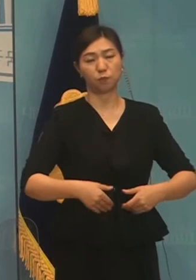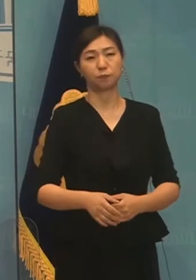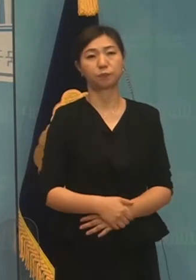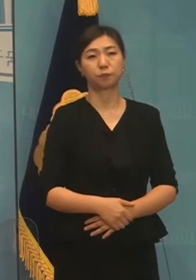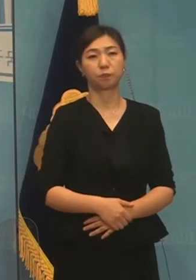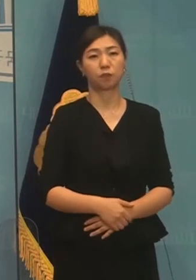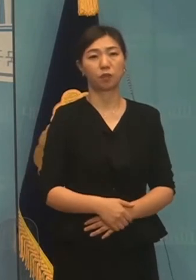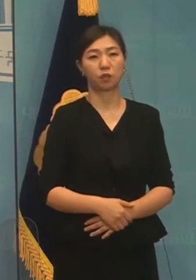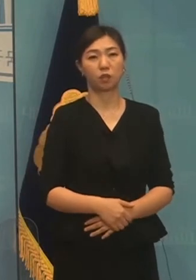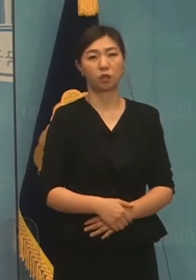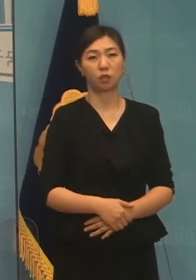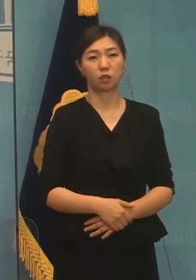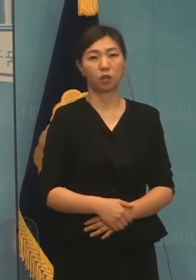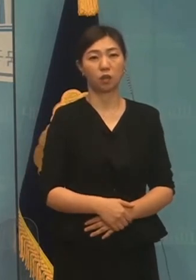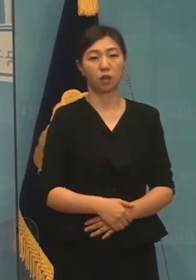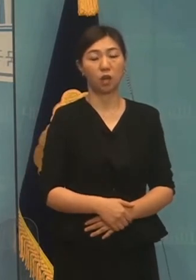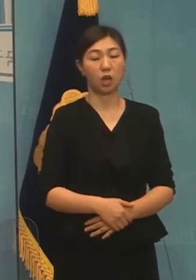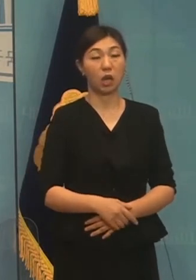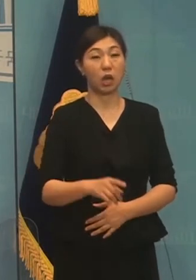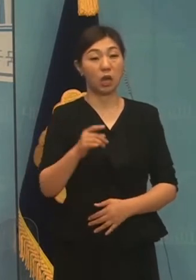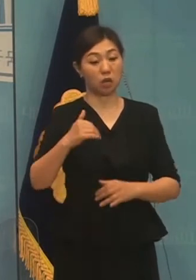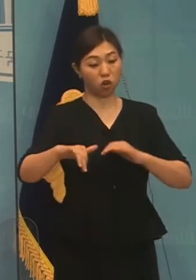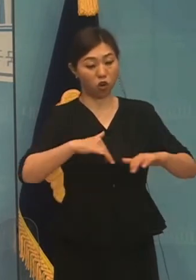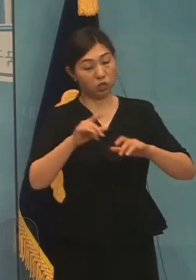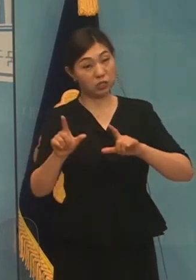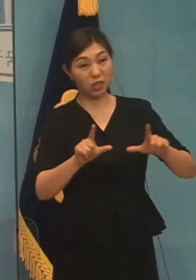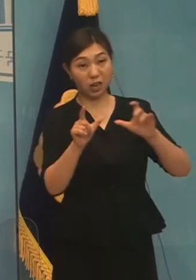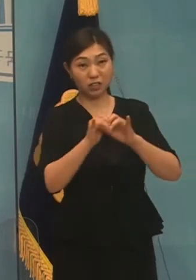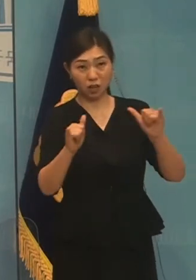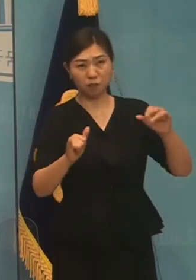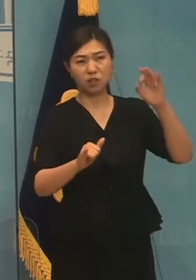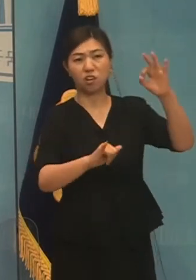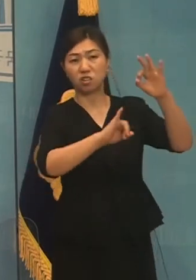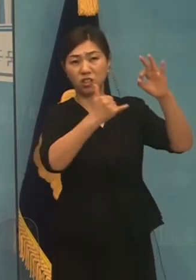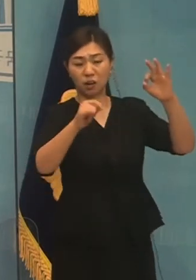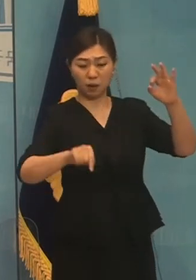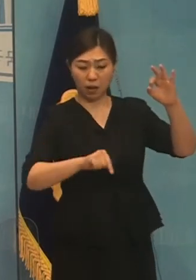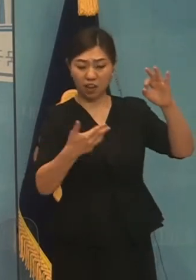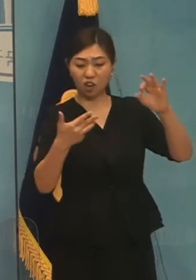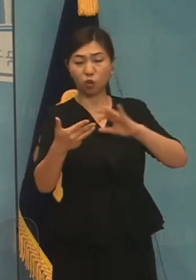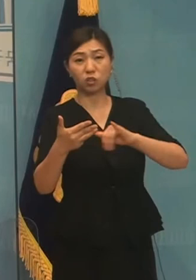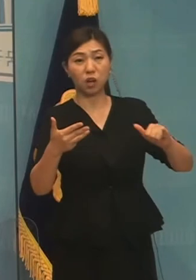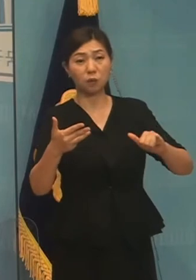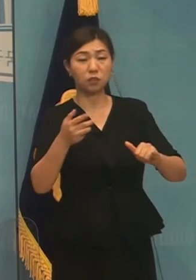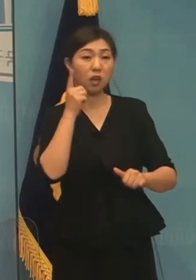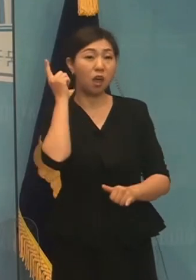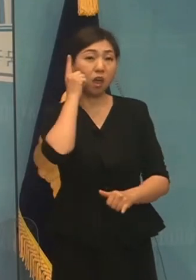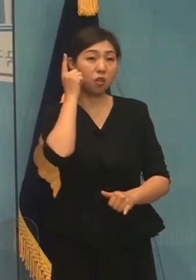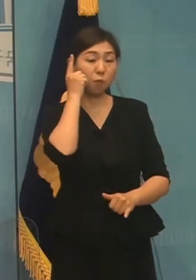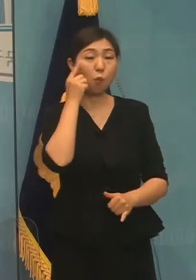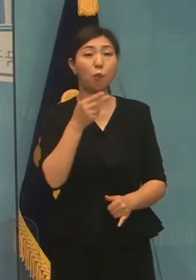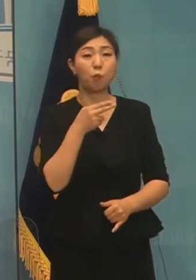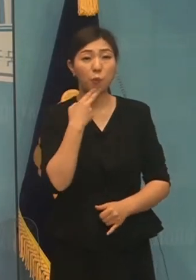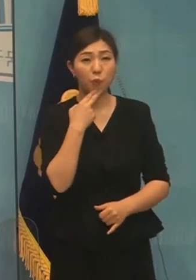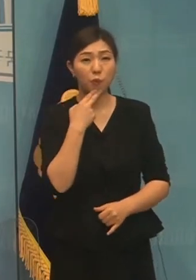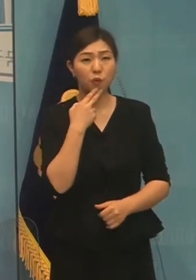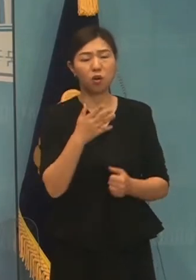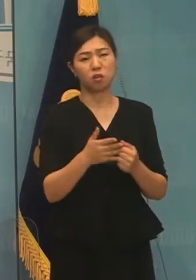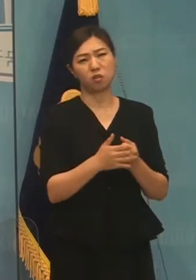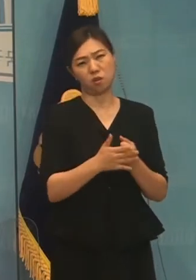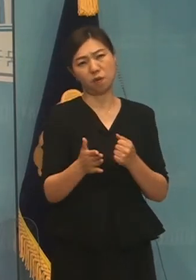10명 중 8명은 스마트폰이 없는 노숙인들이 백신 접종 관련한 정보를 제공받을 수